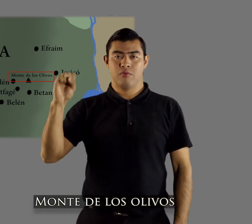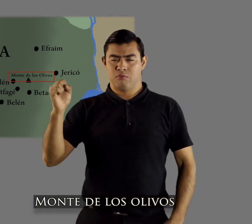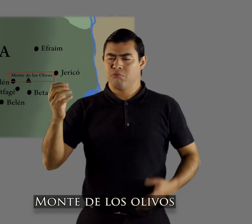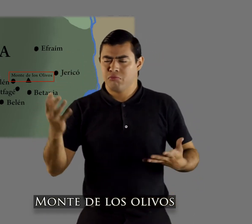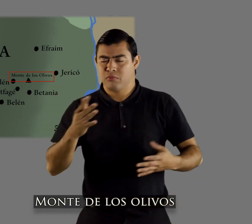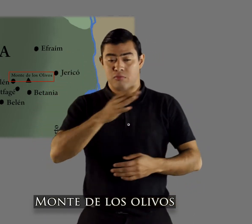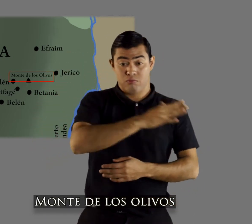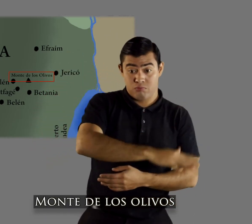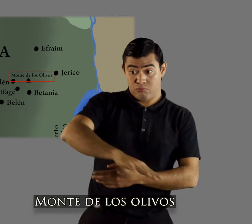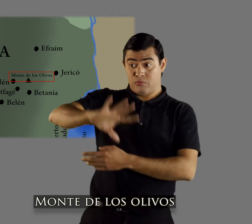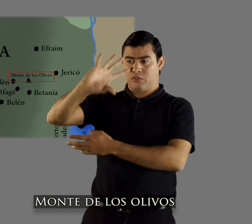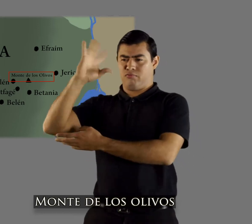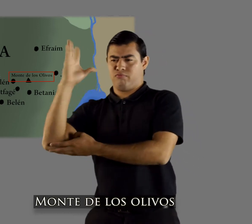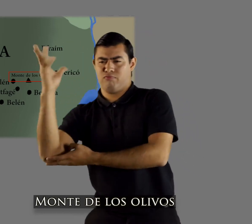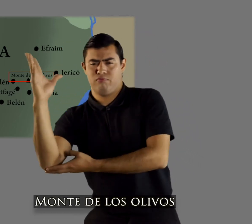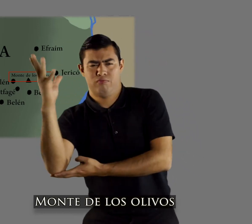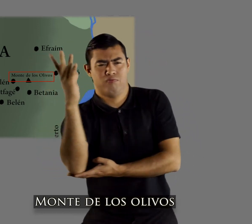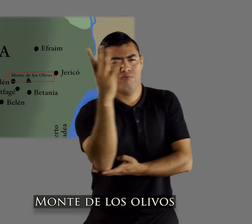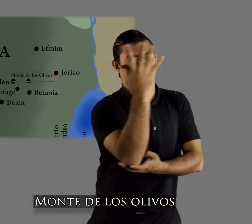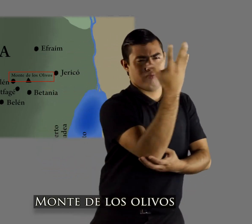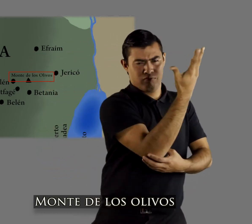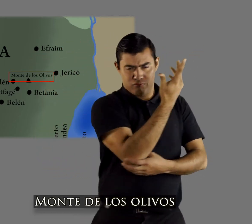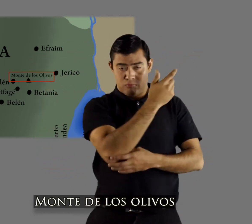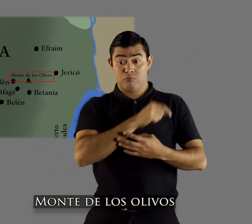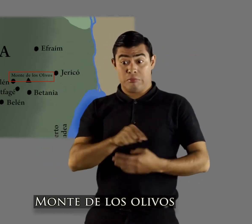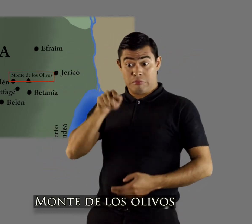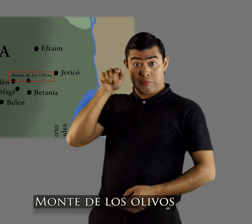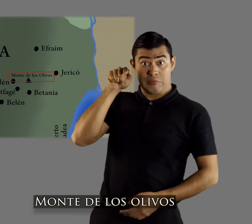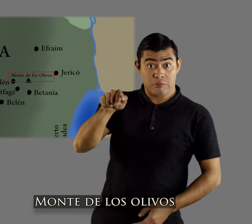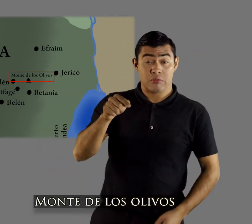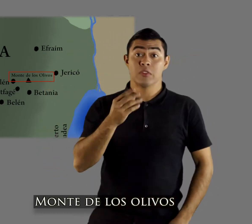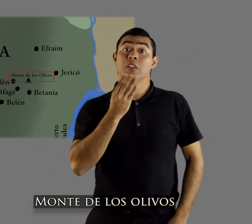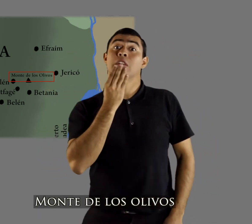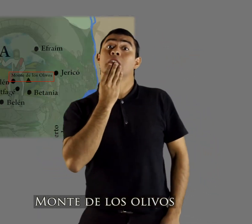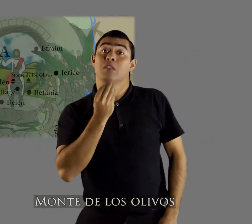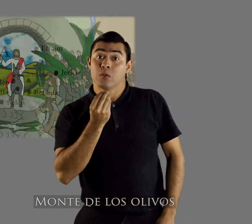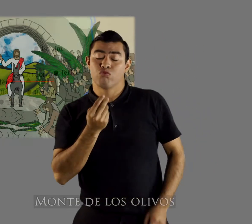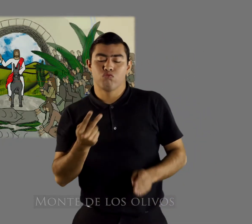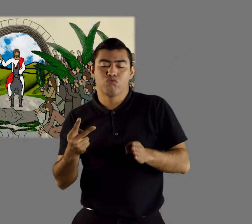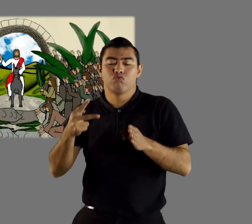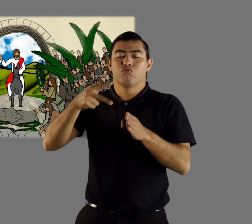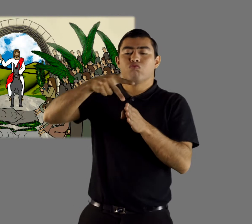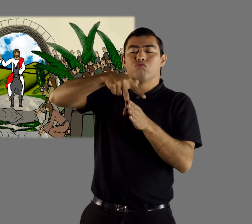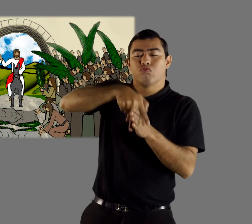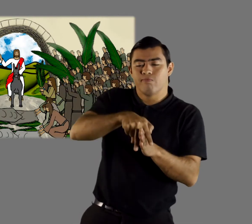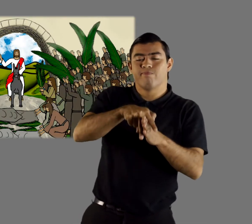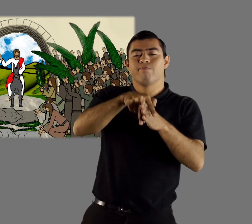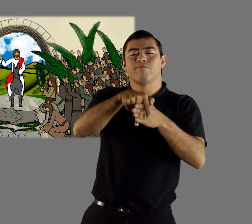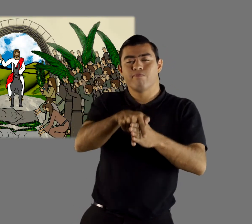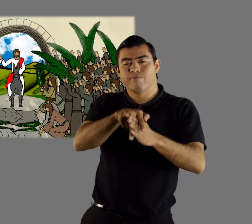los pueblos llamados Betania y Betfagé, cerca del monte de los olivos. Jesús iba montado